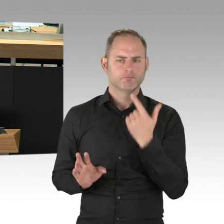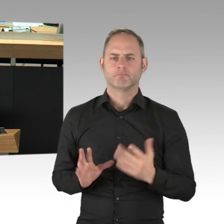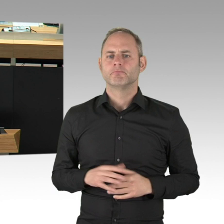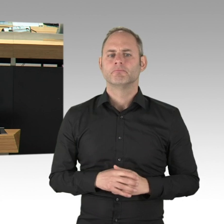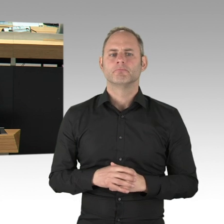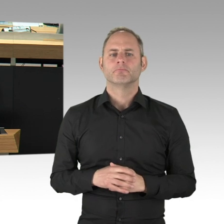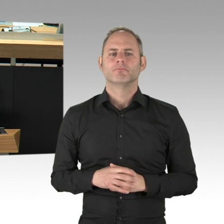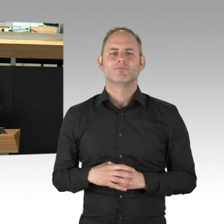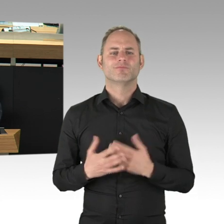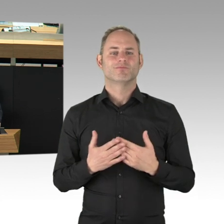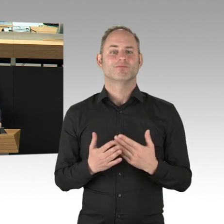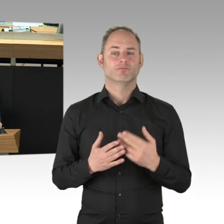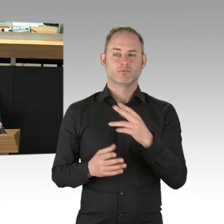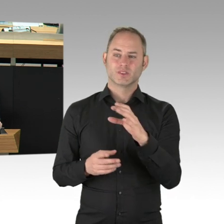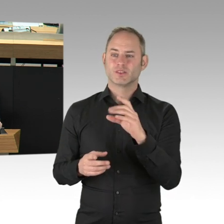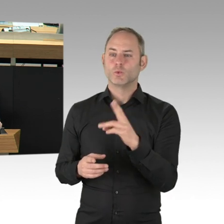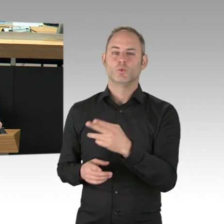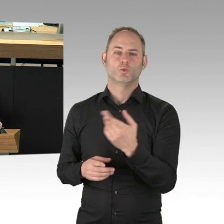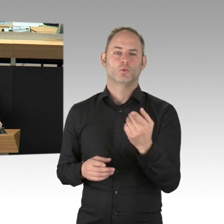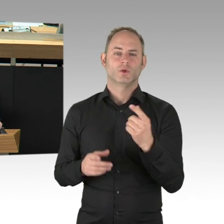traurigen Fakten.